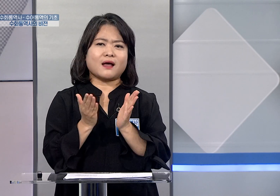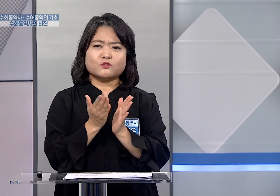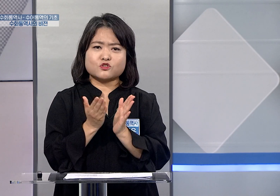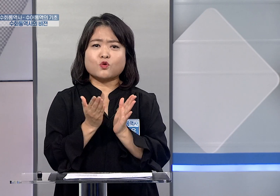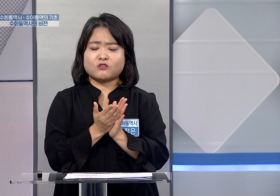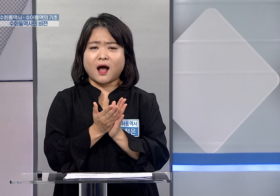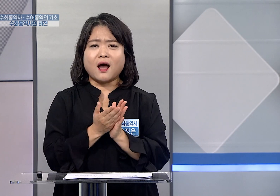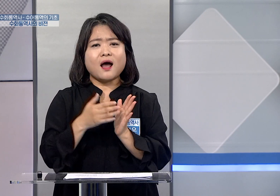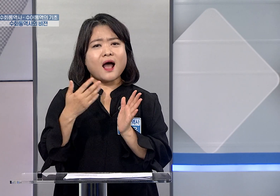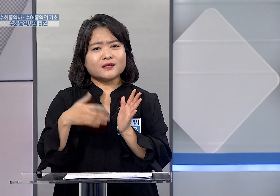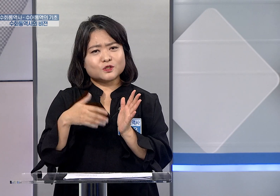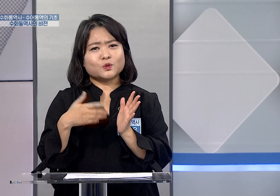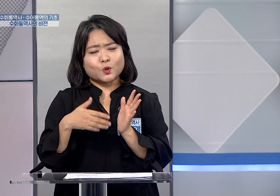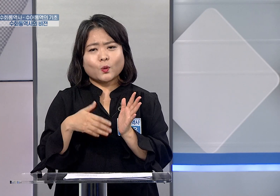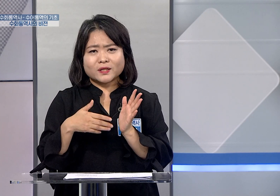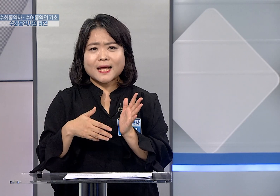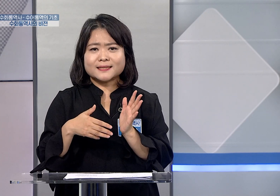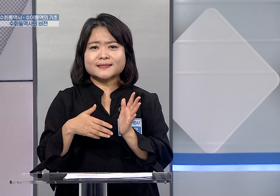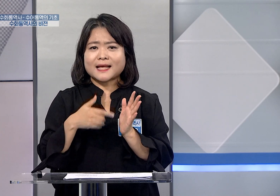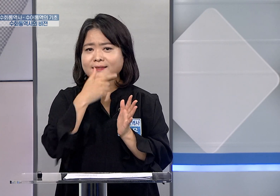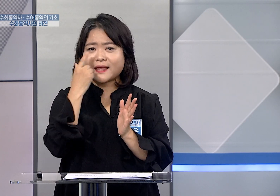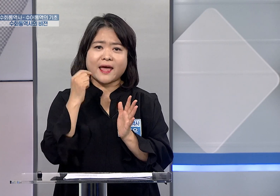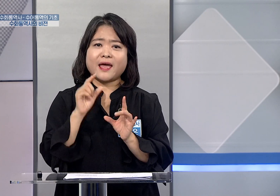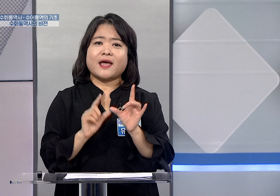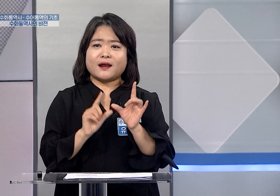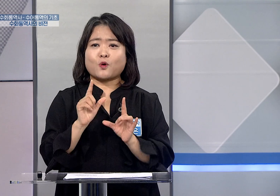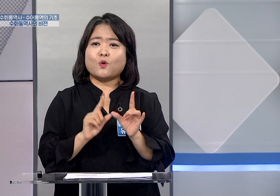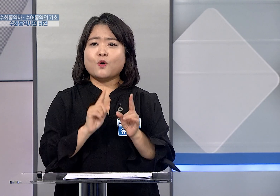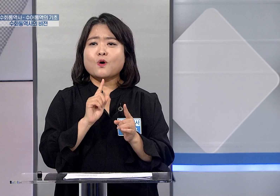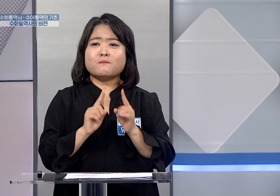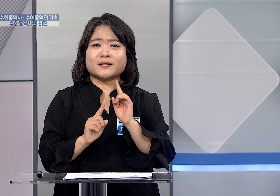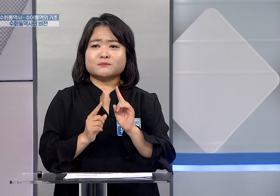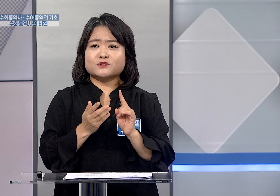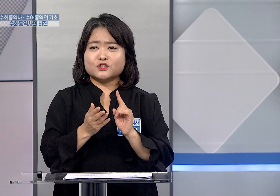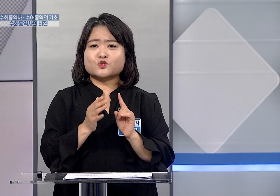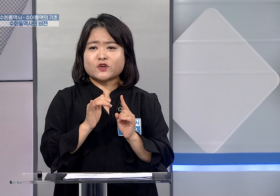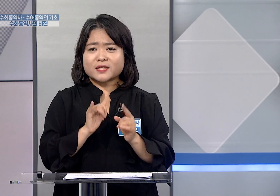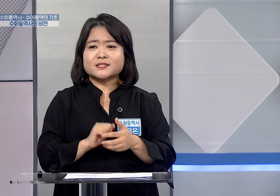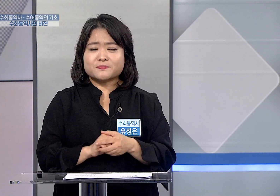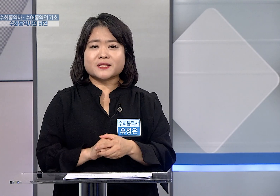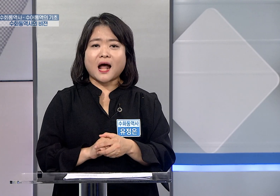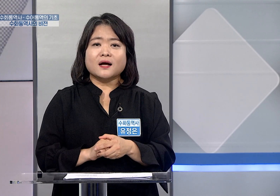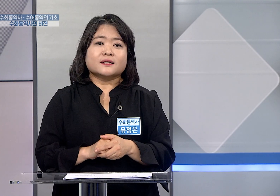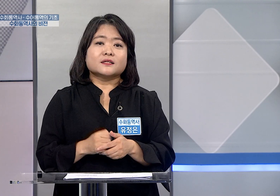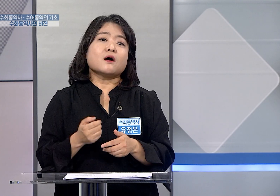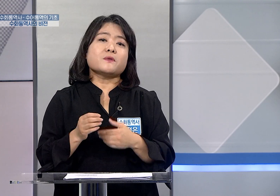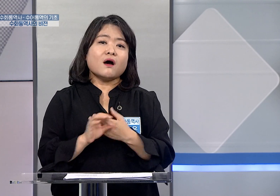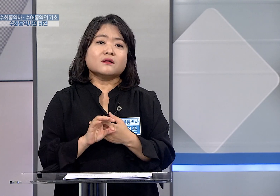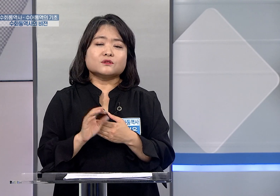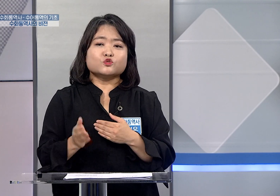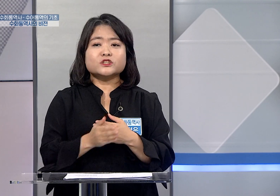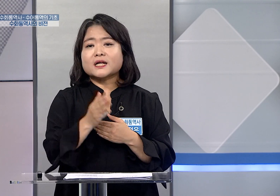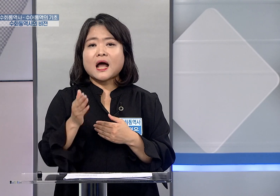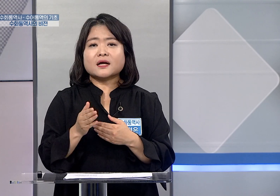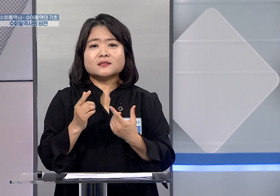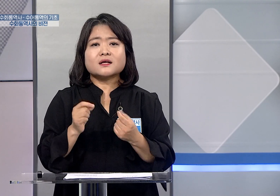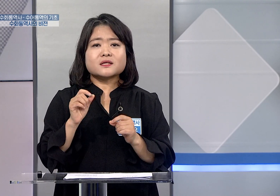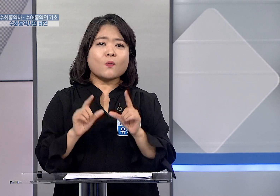전문가다운 처우가 아직도 요원한 상태라고 말씀드릴 수가 있습니다. 그러면 우리가 이러한